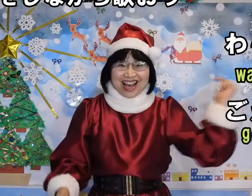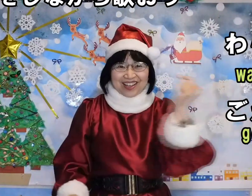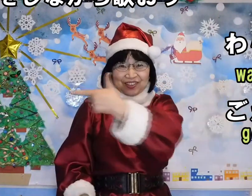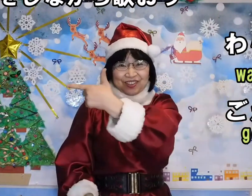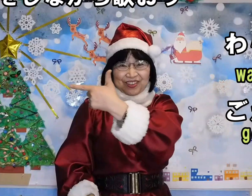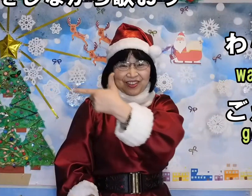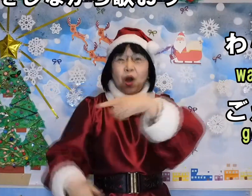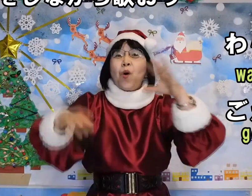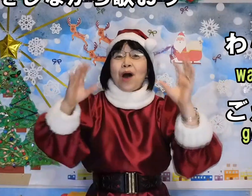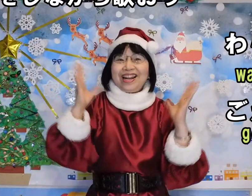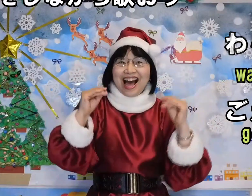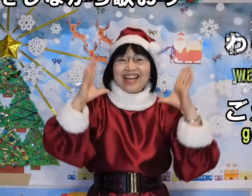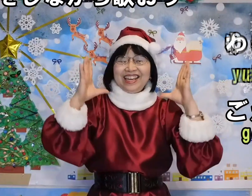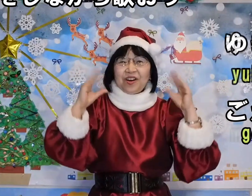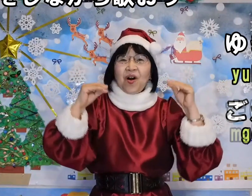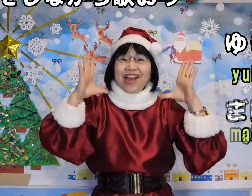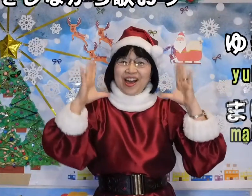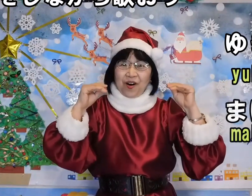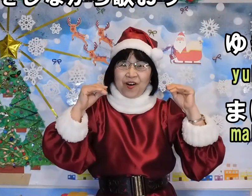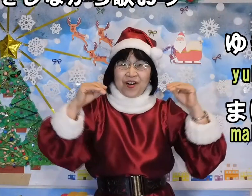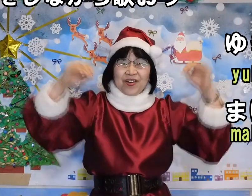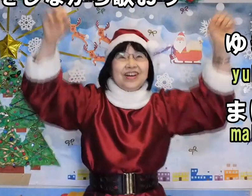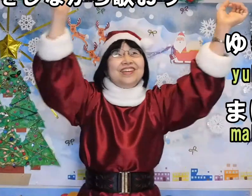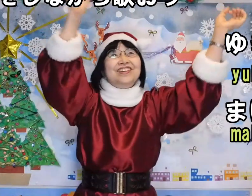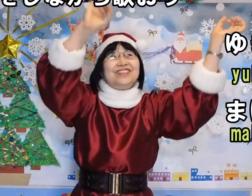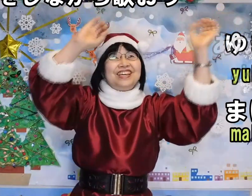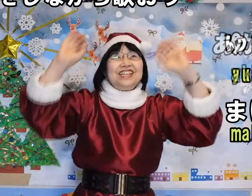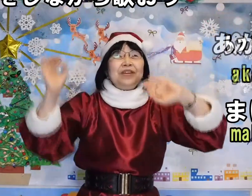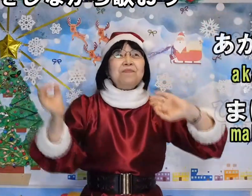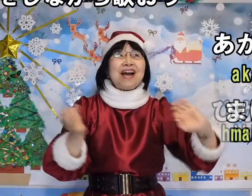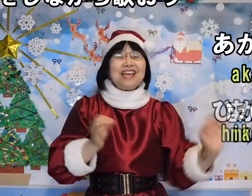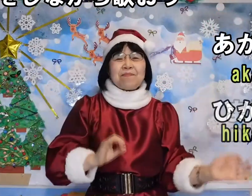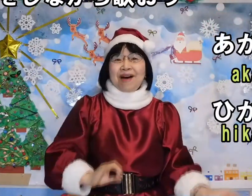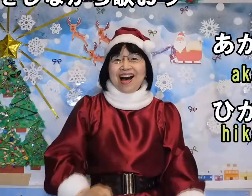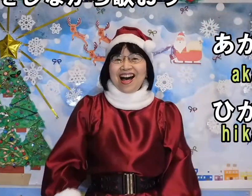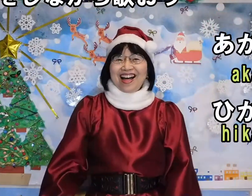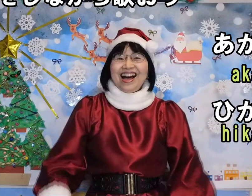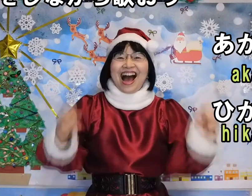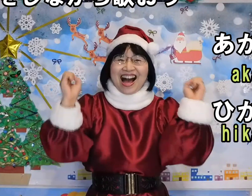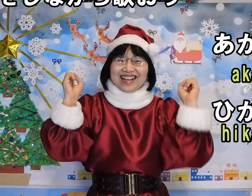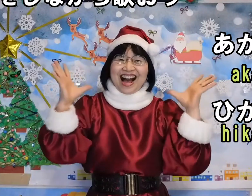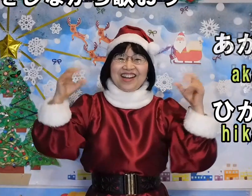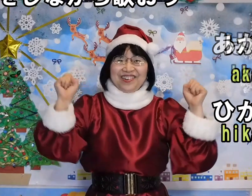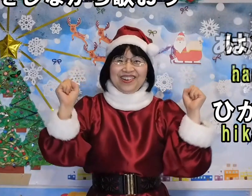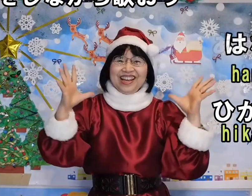速く笑い声を雪に撒けば、明る